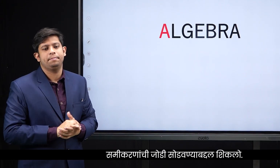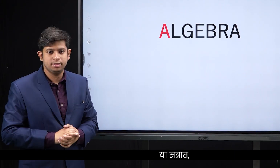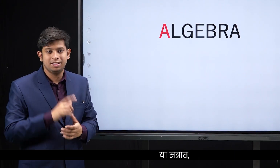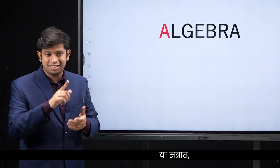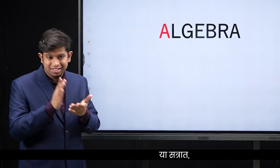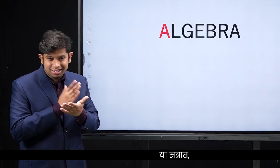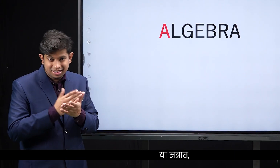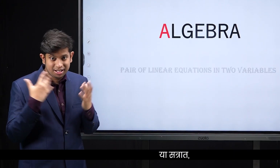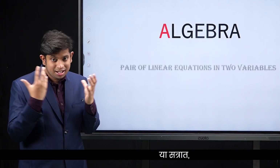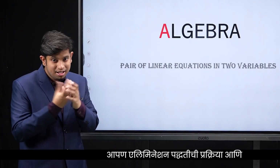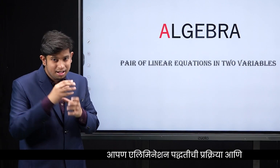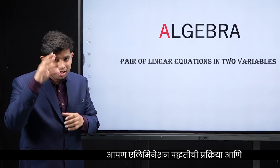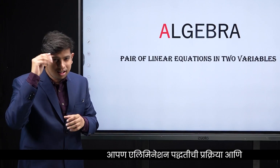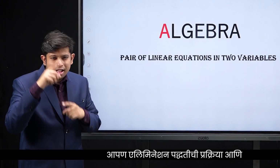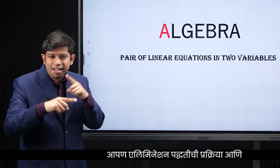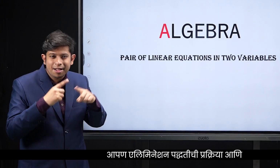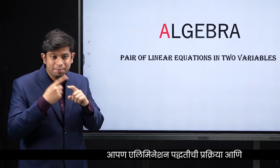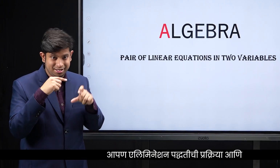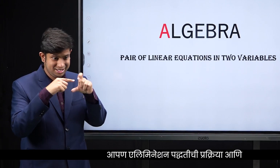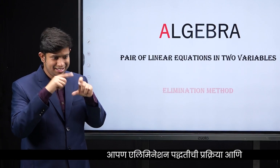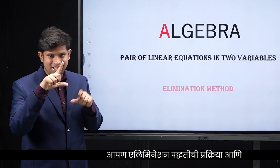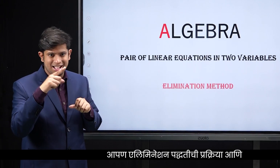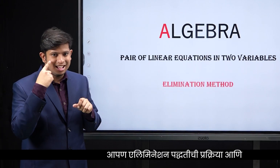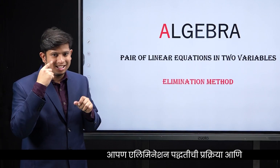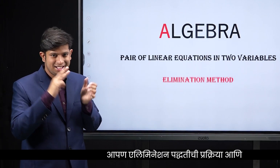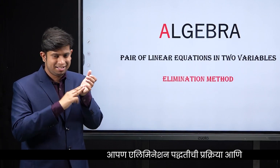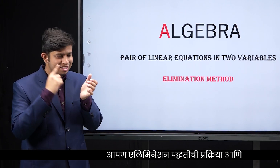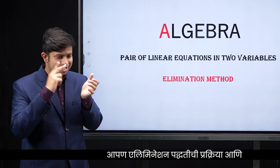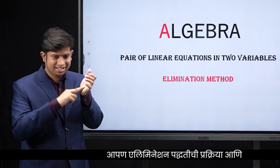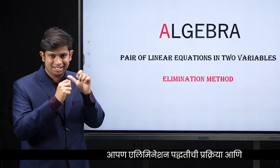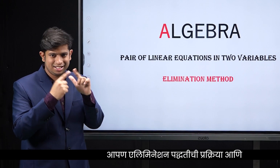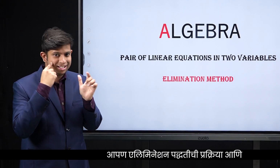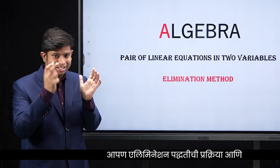या सत्रात आपण एलिमिनेशन पद्धतीची प्रक्रिया आणि